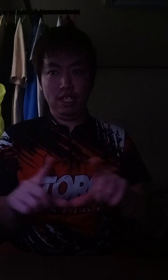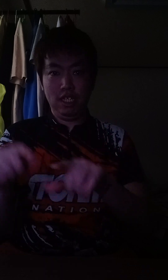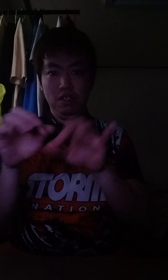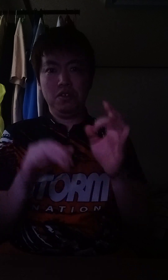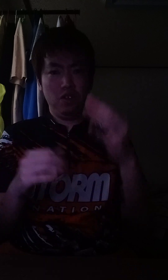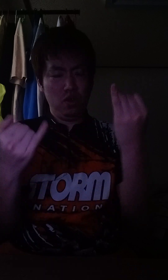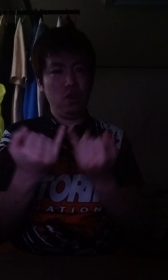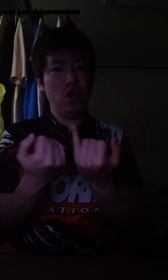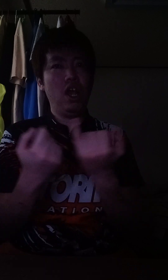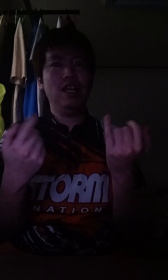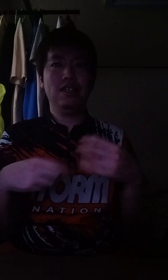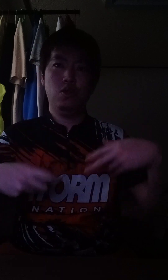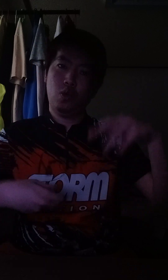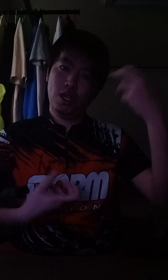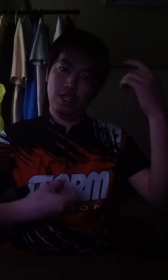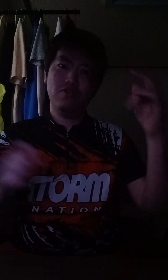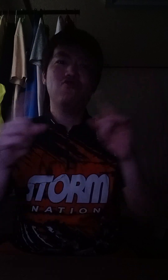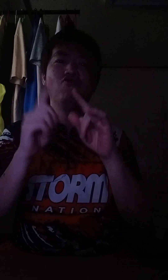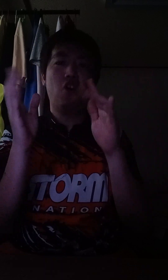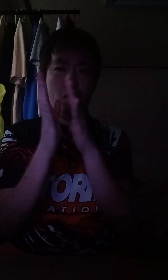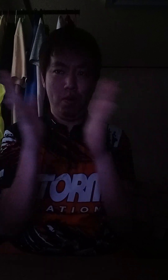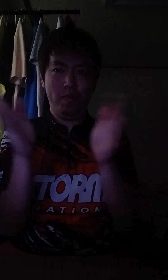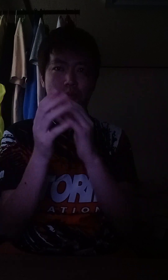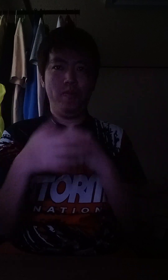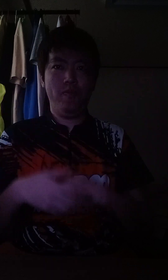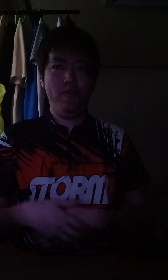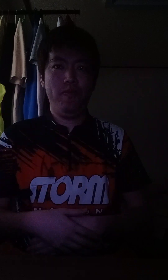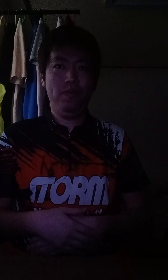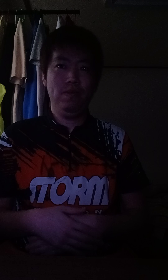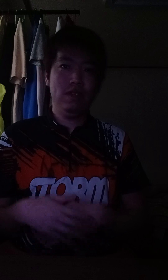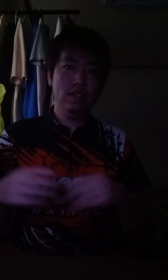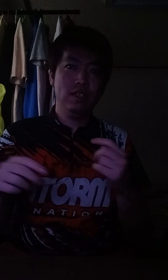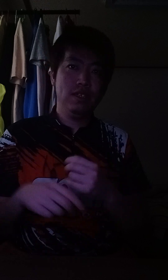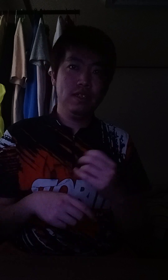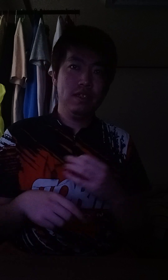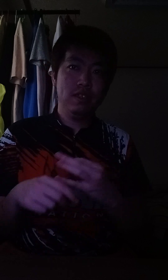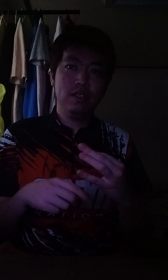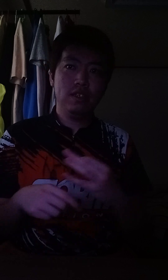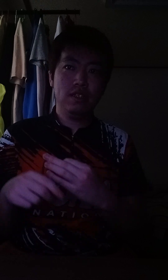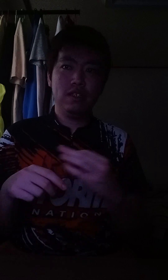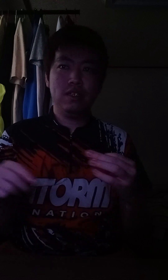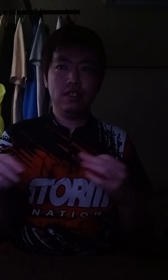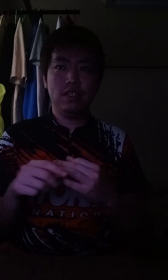시간은 승현이가 좋아하는 동아리 수업. 승현이의 숨겨진 매력을 뽐내는 시간입니다.